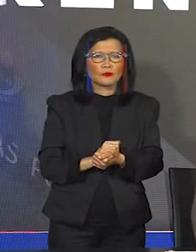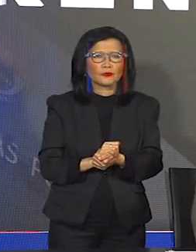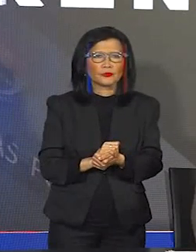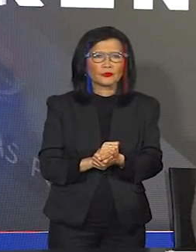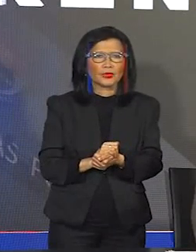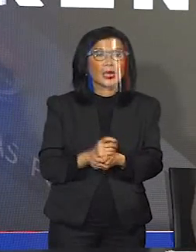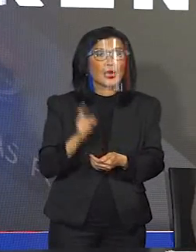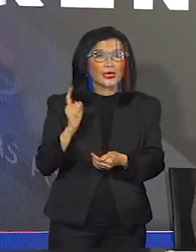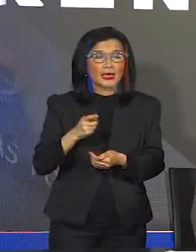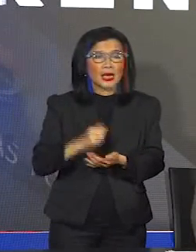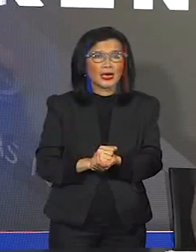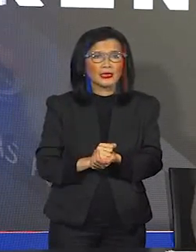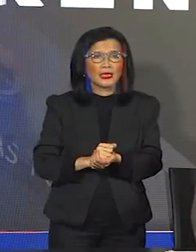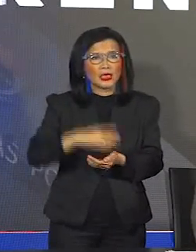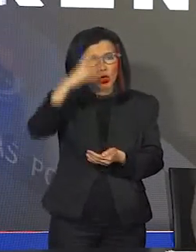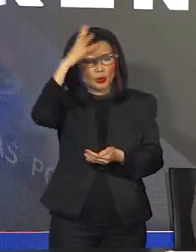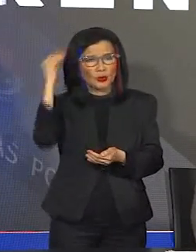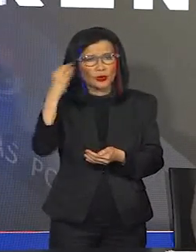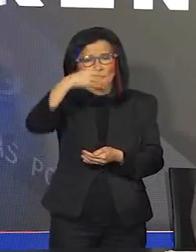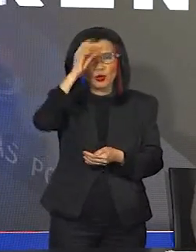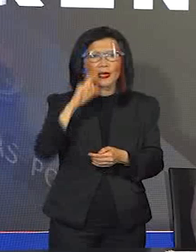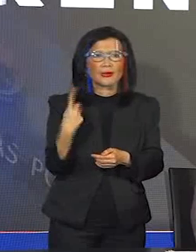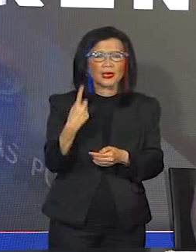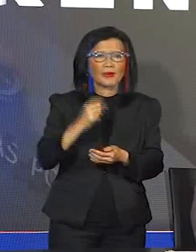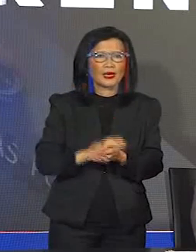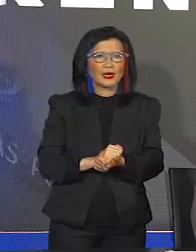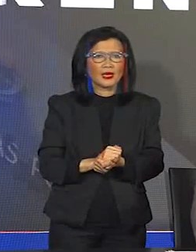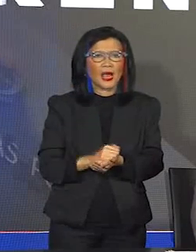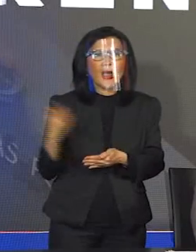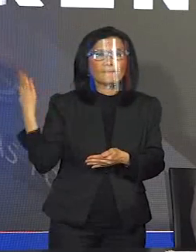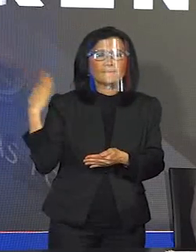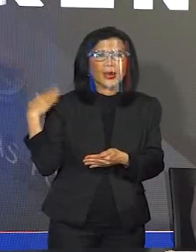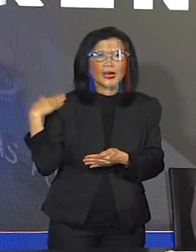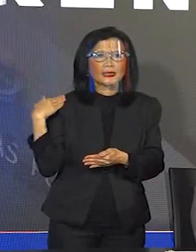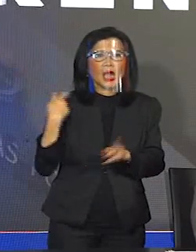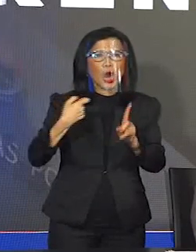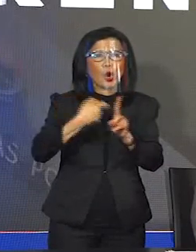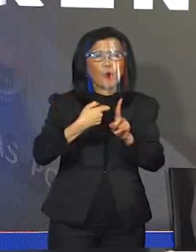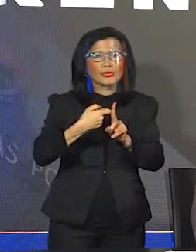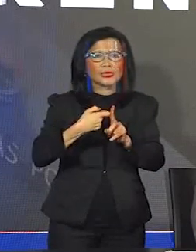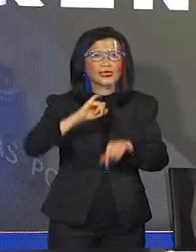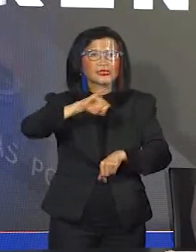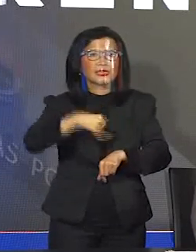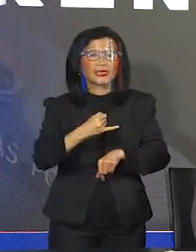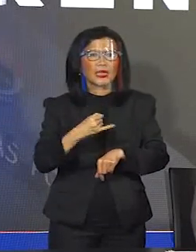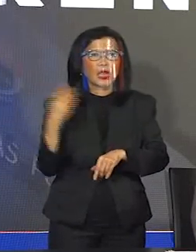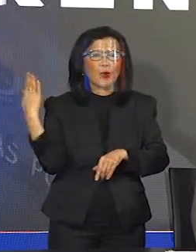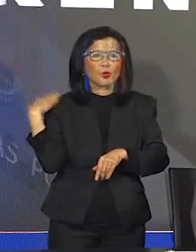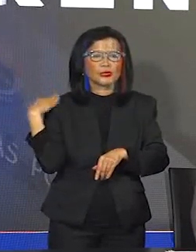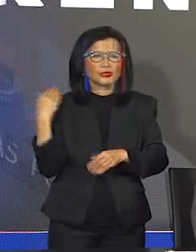yang ada di Korbrimob Polri. Yang pertama adalah pangkat Komisaris Jenderal Polri,